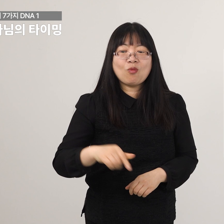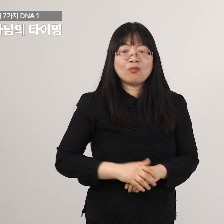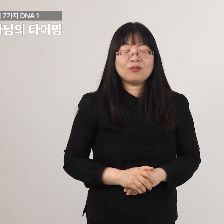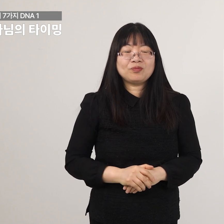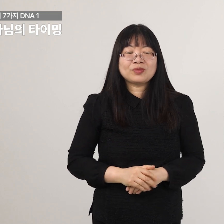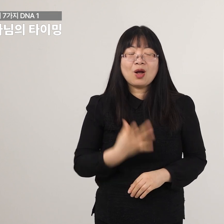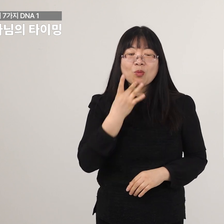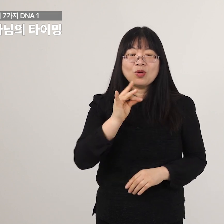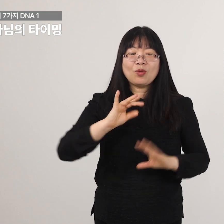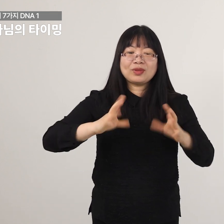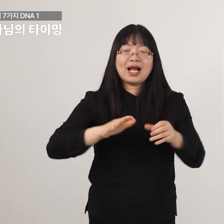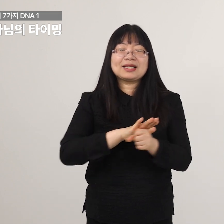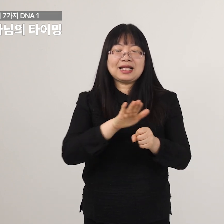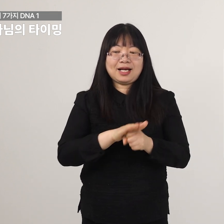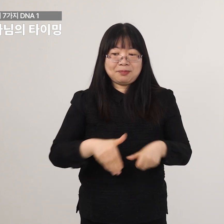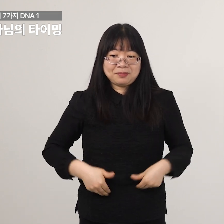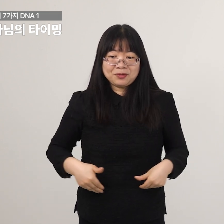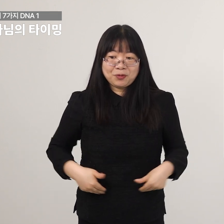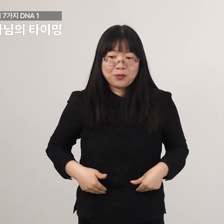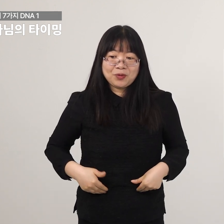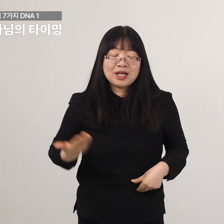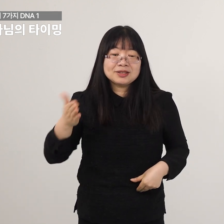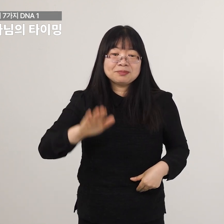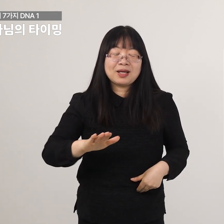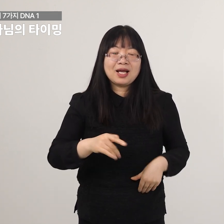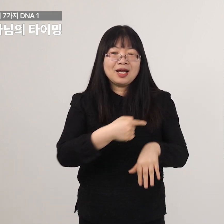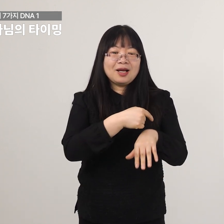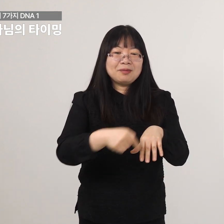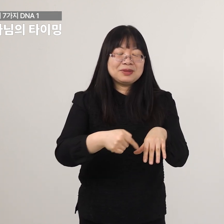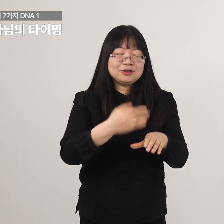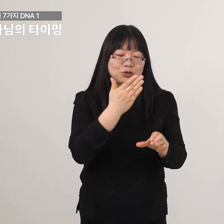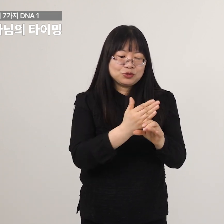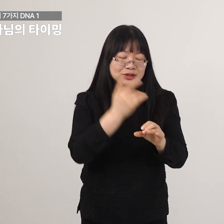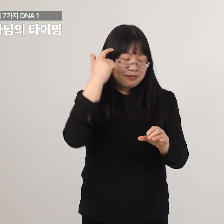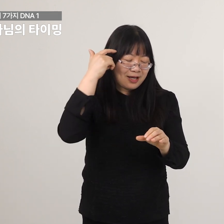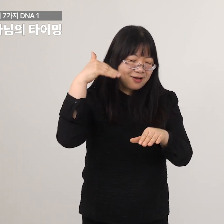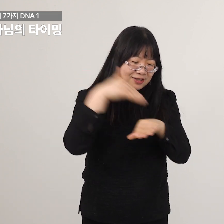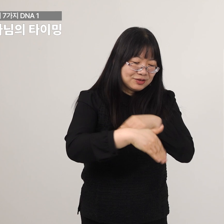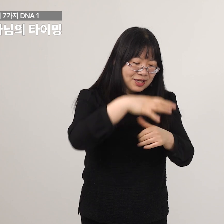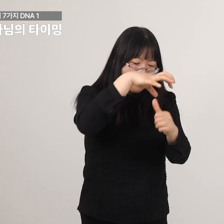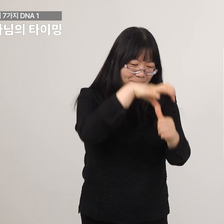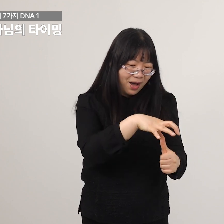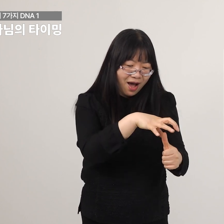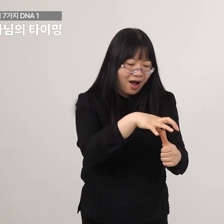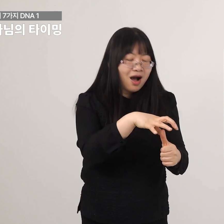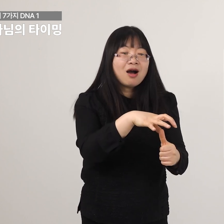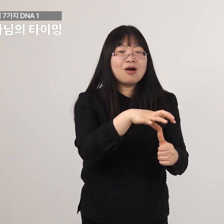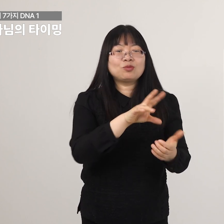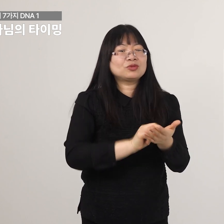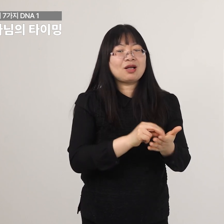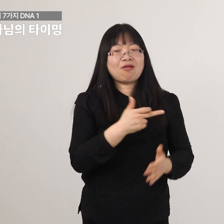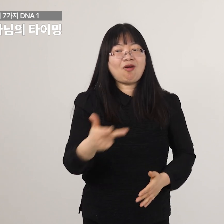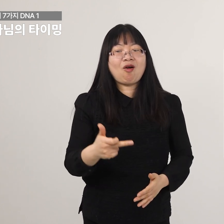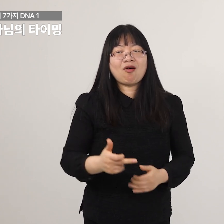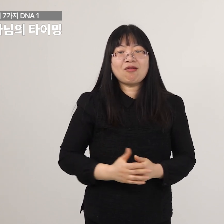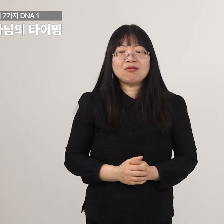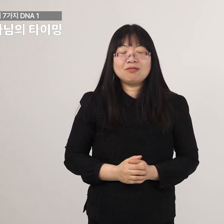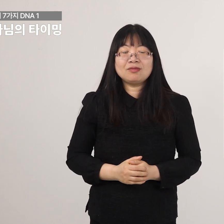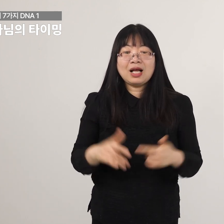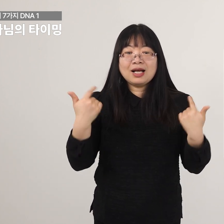물론 애국해야죠. 그러나 민족주의에 매몰되면 큰일 납니다.